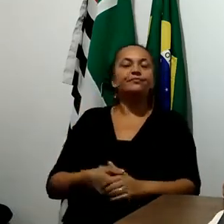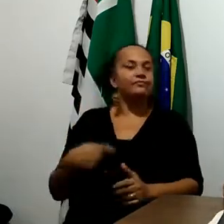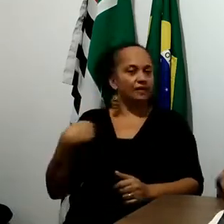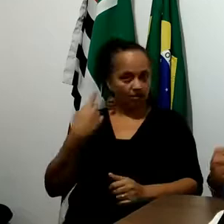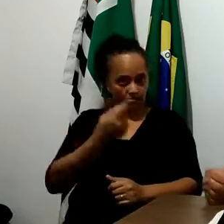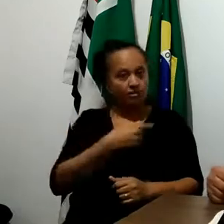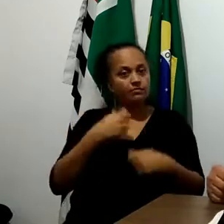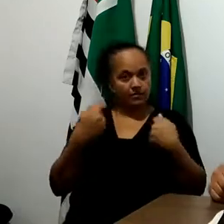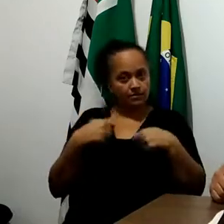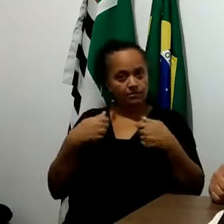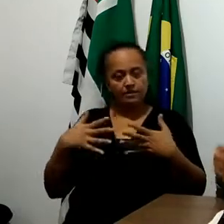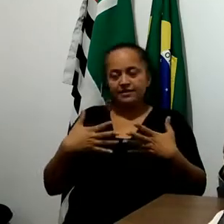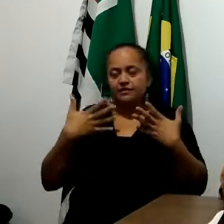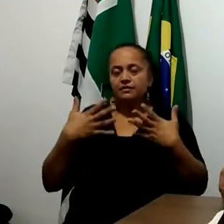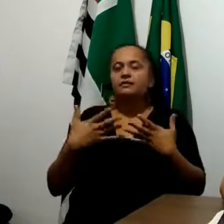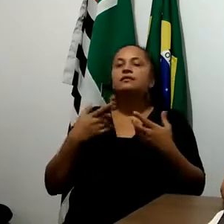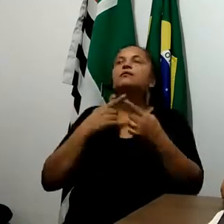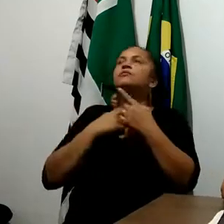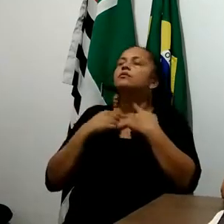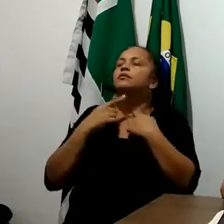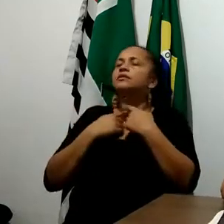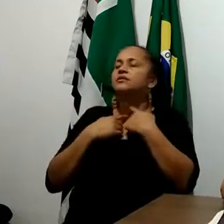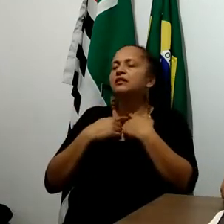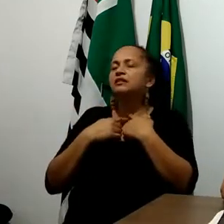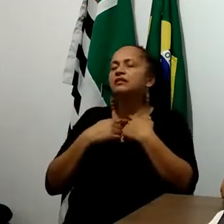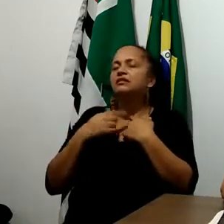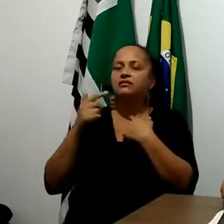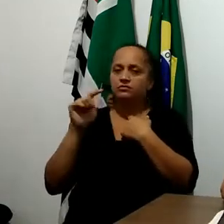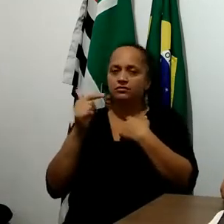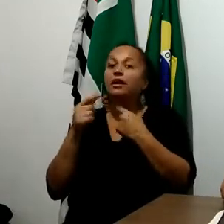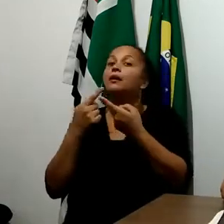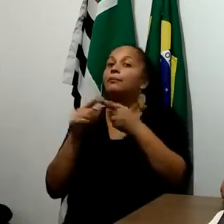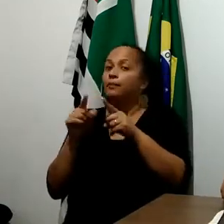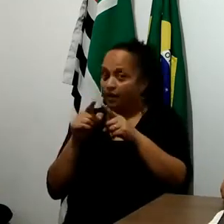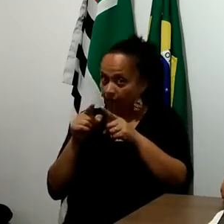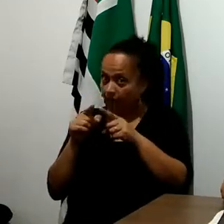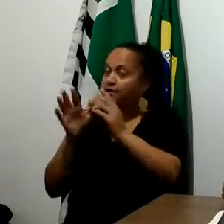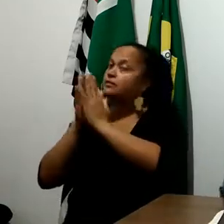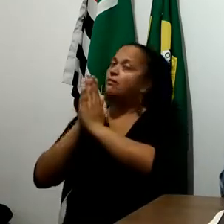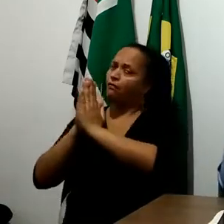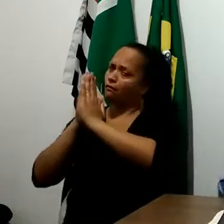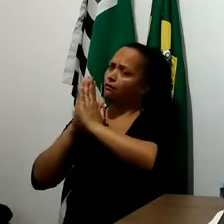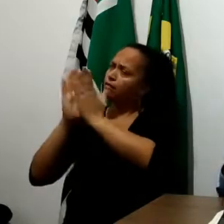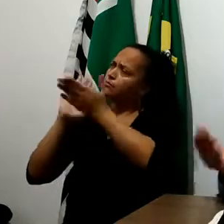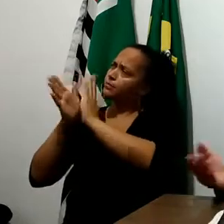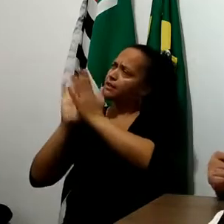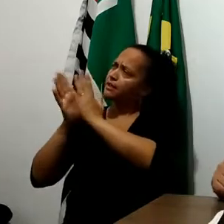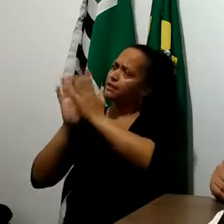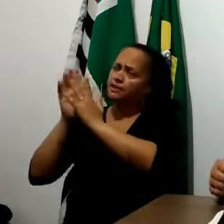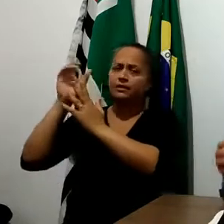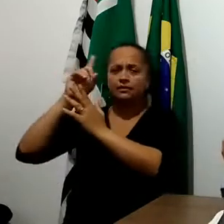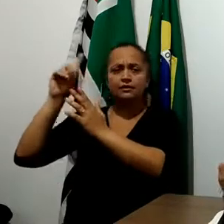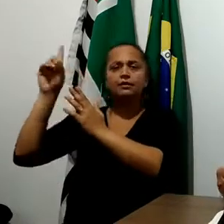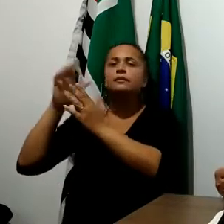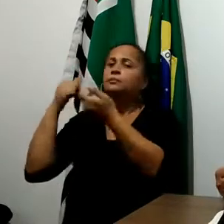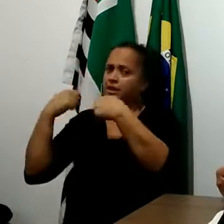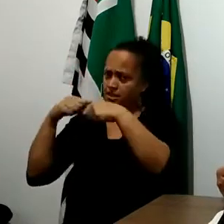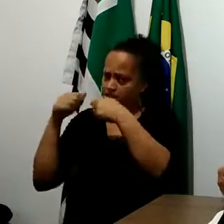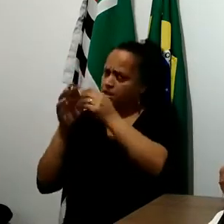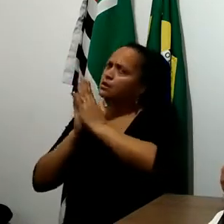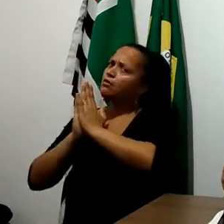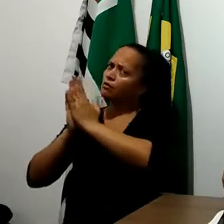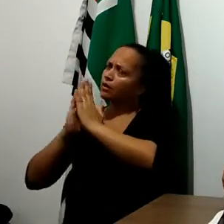manhã com vontade ou sem vontade, fazer teu momento de oração com o Senhor quer seja muito tempo ou pouco tempo, mas você tem que fazer